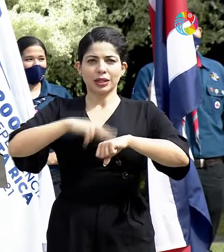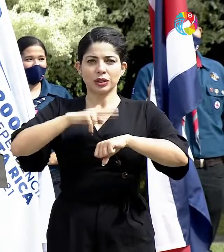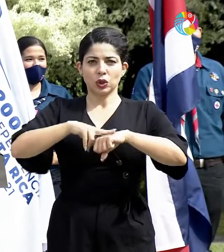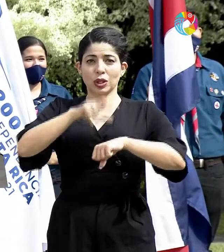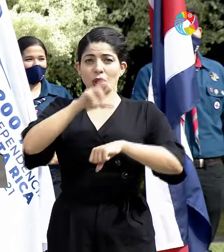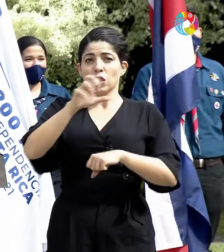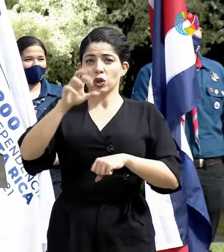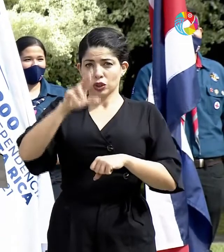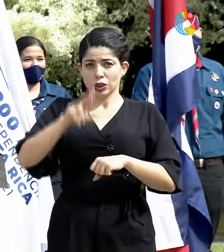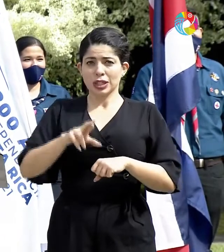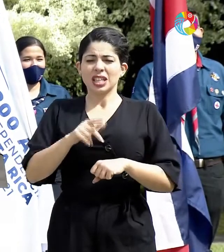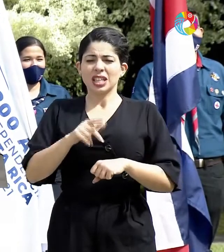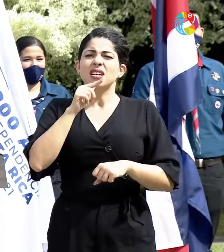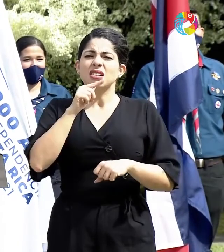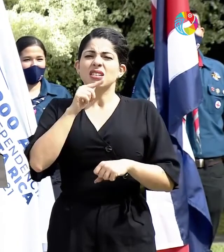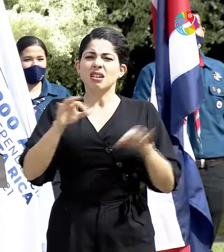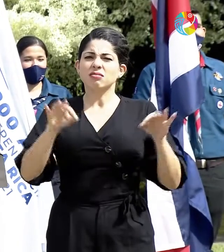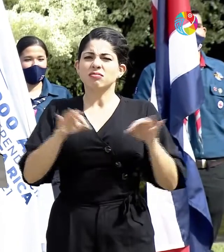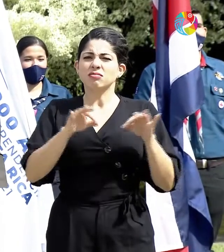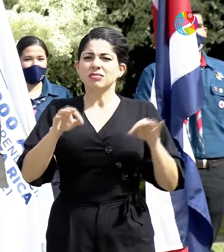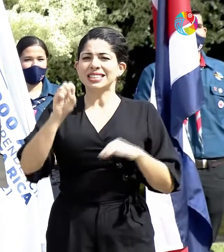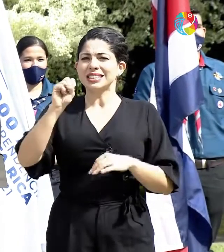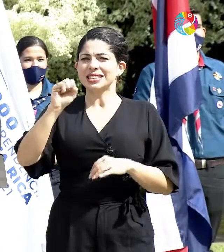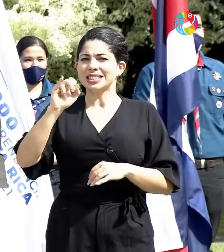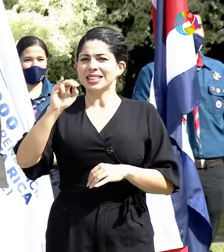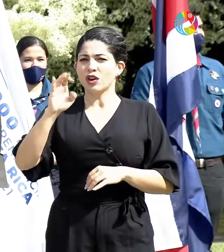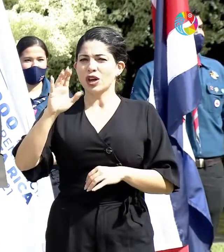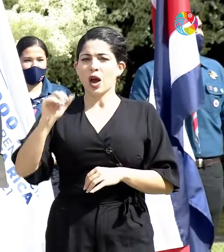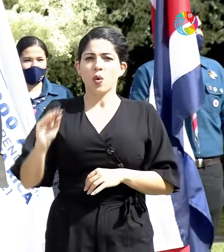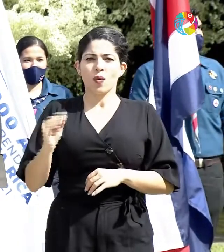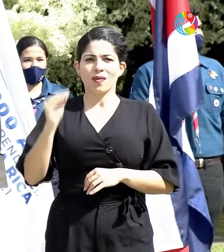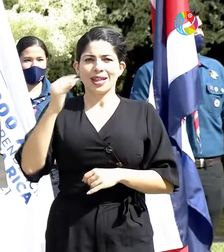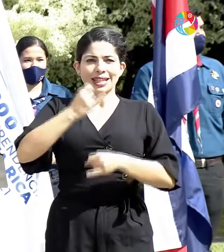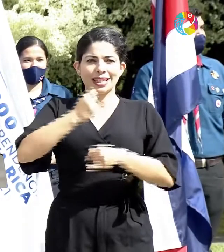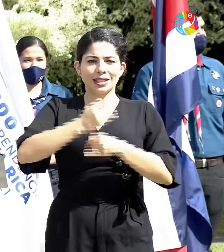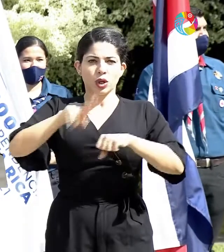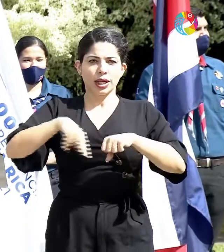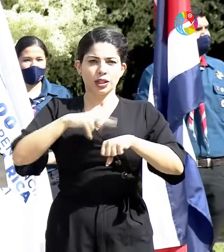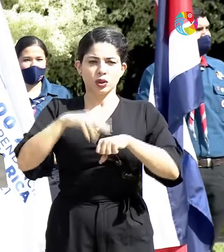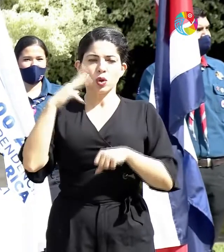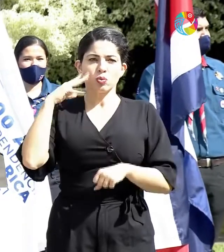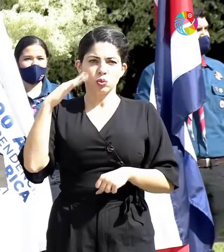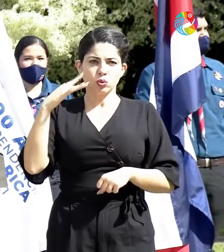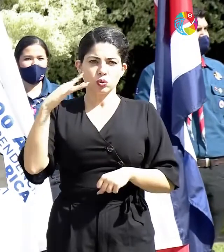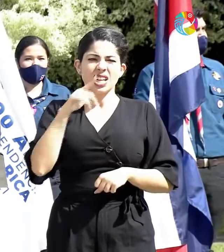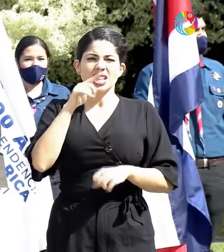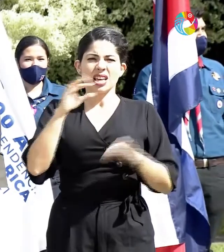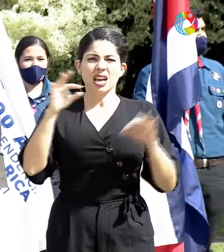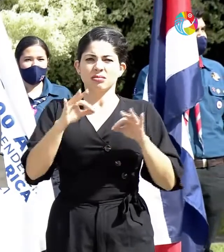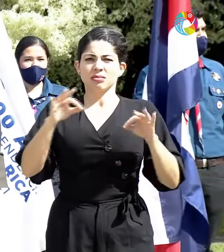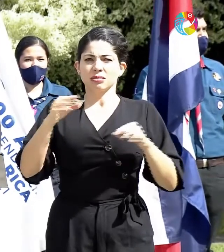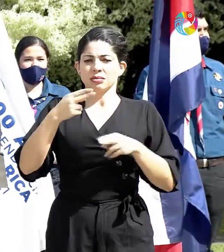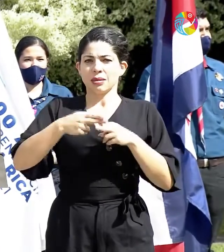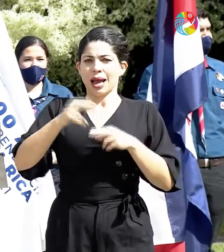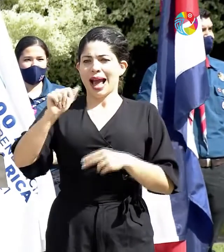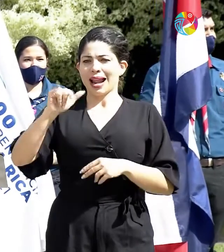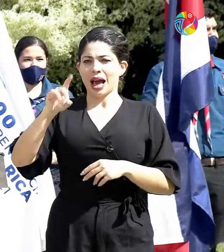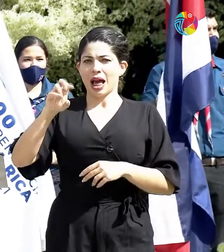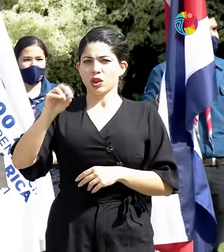Rica. Nos acompañará la Banda Sinfónica Juvenil del Instituto Nacional de la Música a cargo del maestro Alejandro